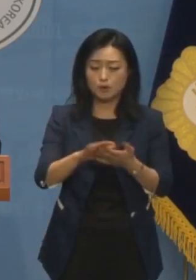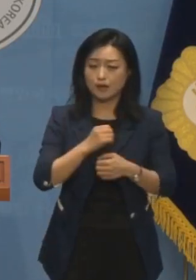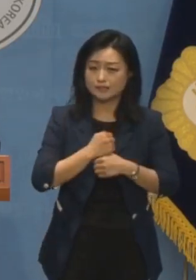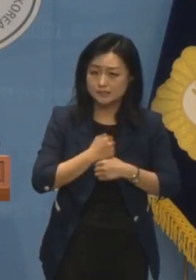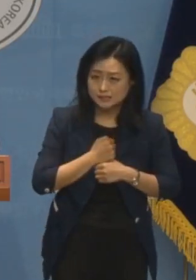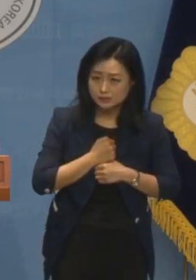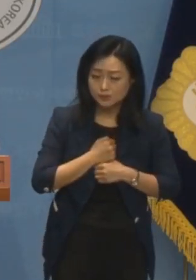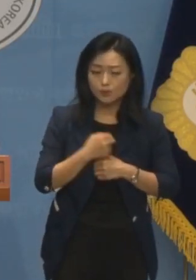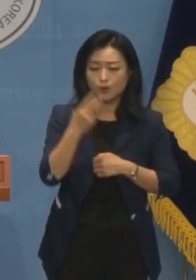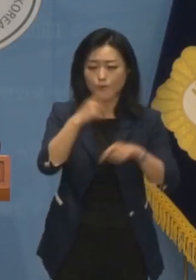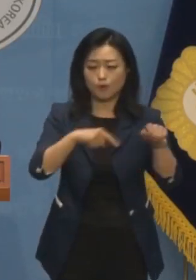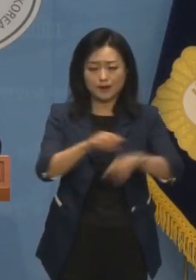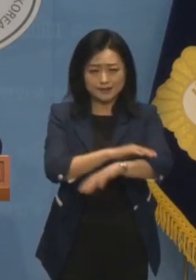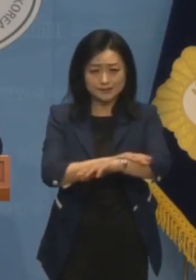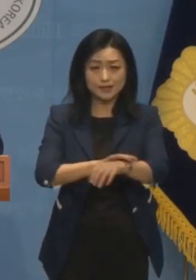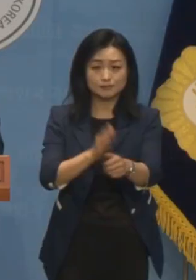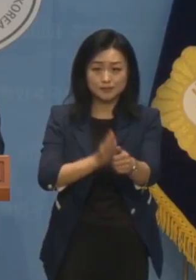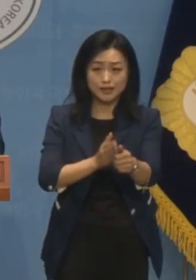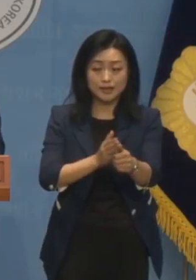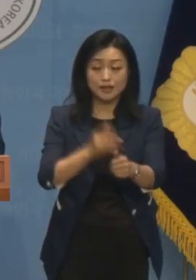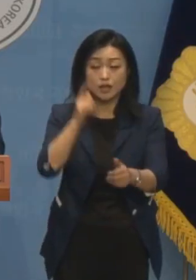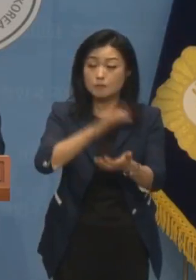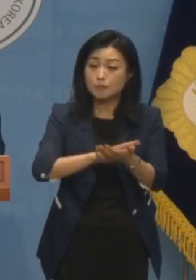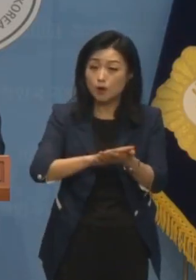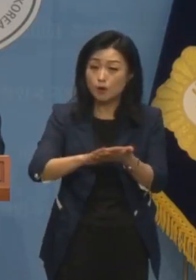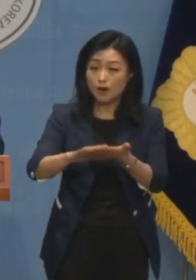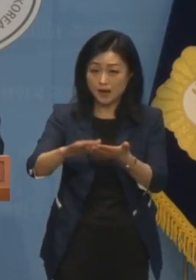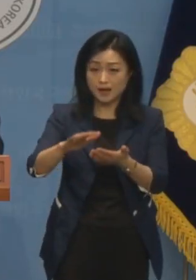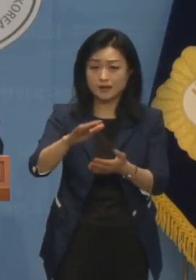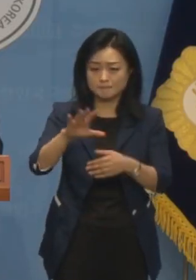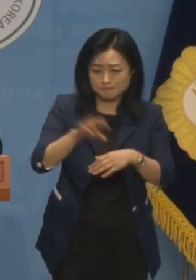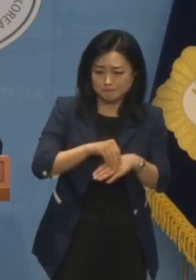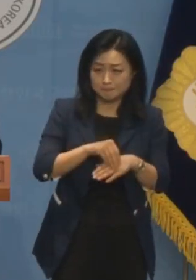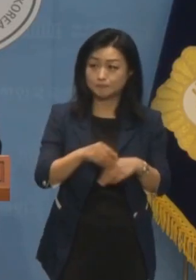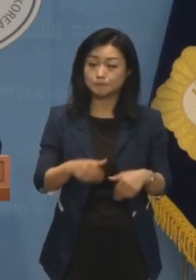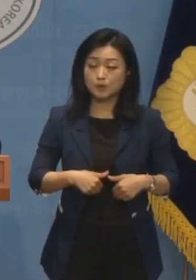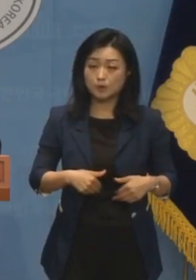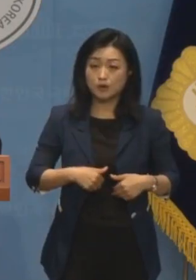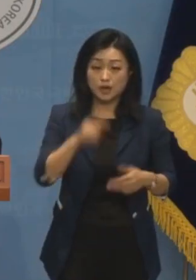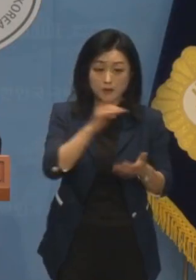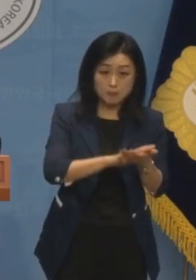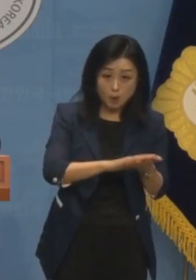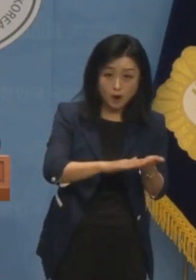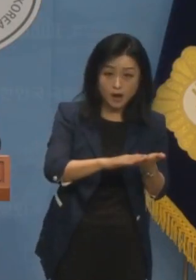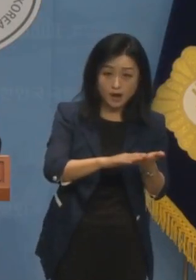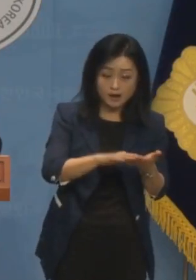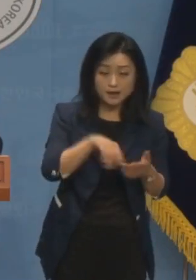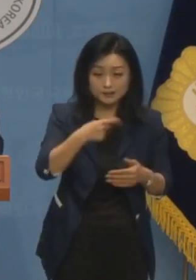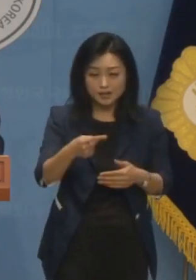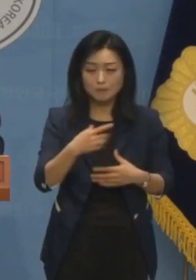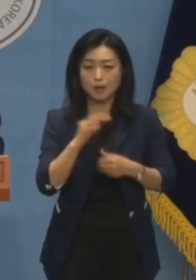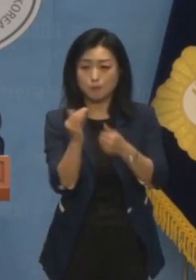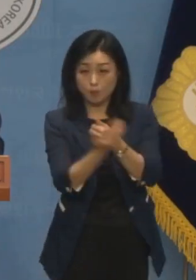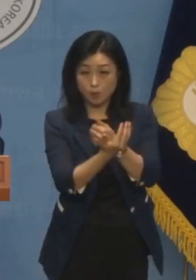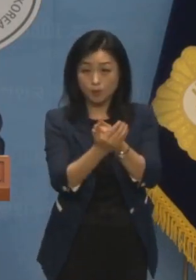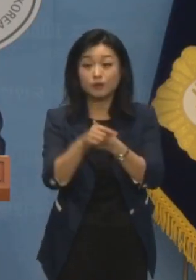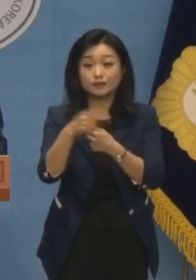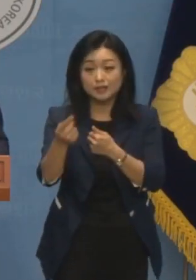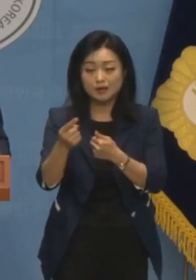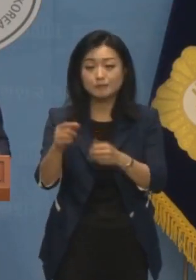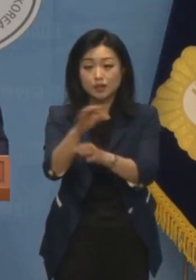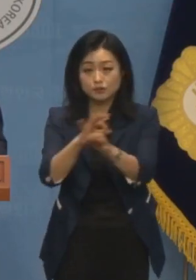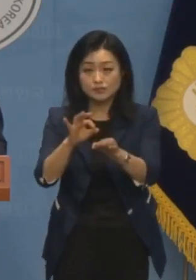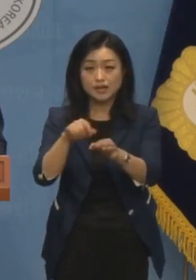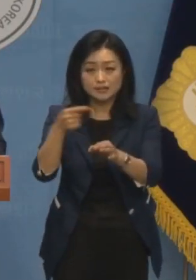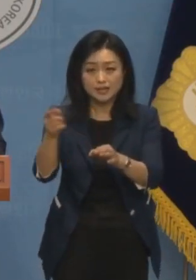지키고 관리해야 합니다. 그리고 평화를 정착시켜야 합니다. 평화가 안보고 평화가 경제이며 평화가